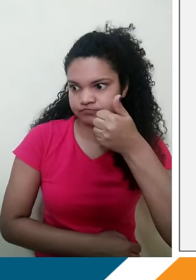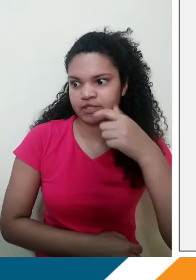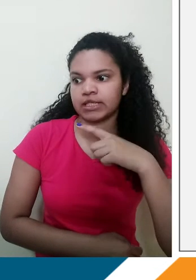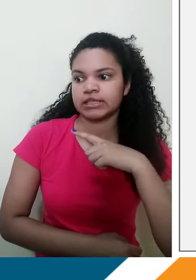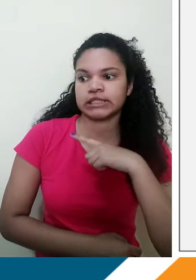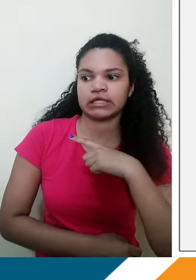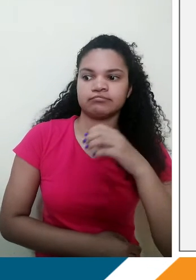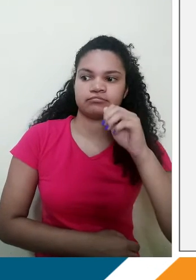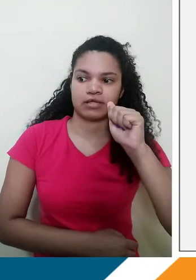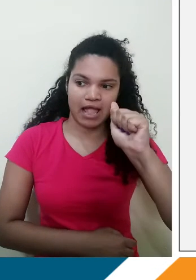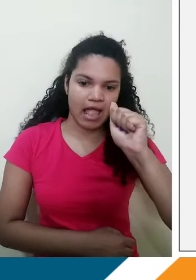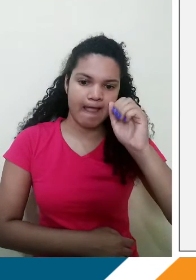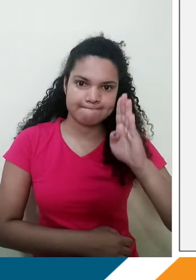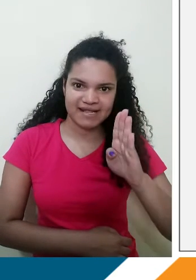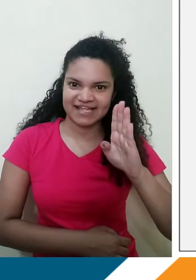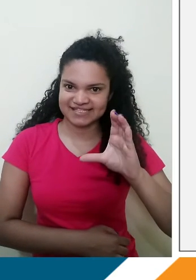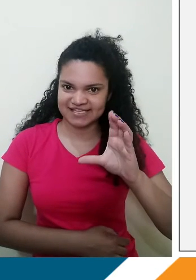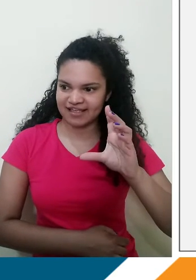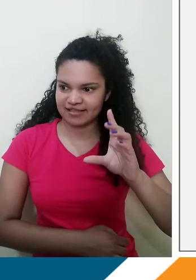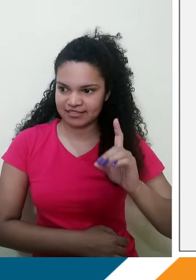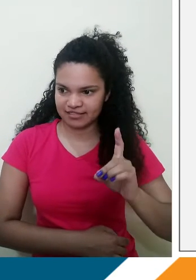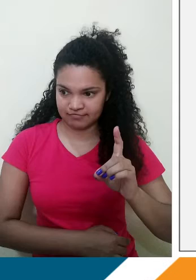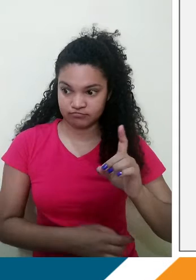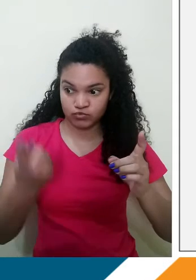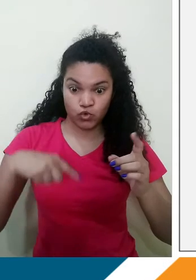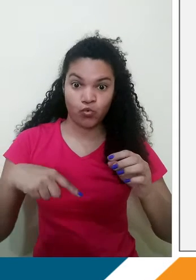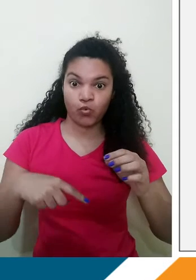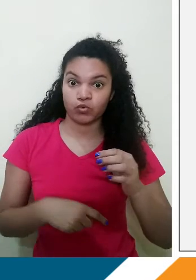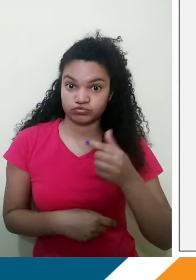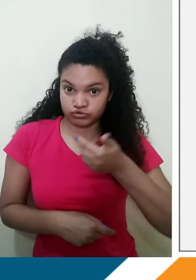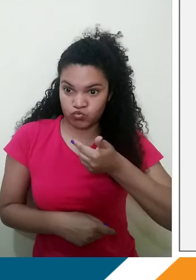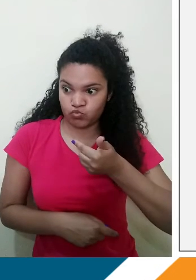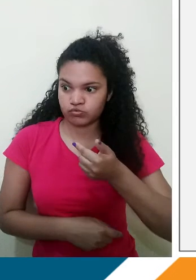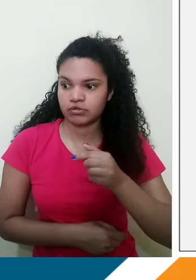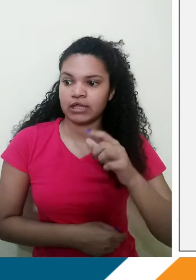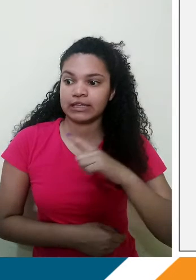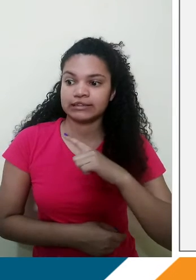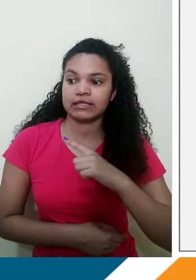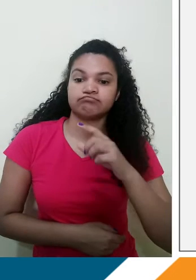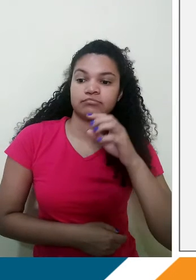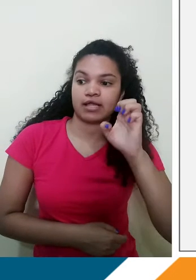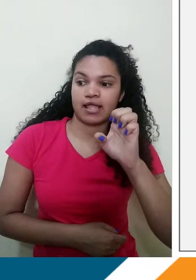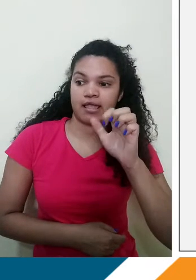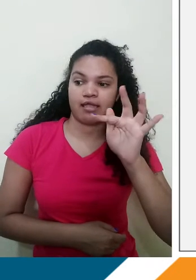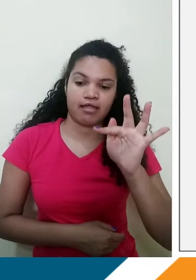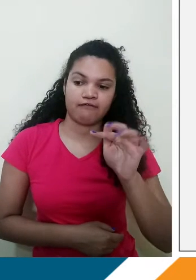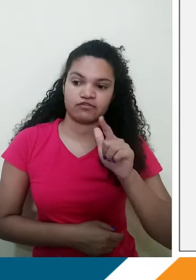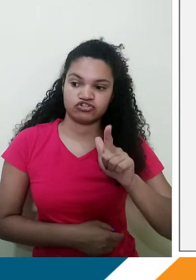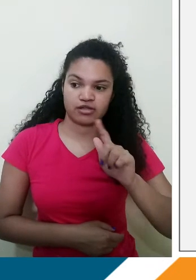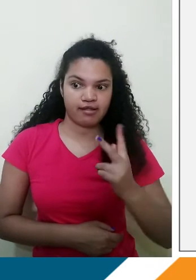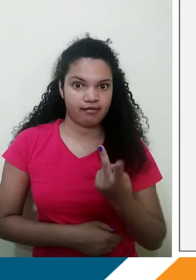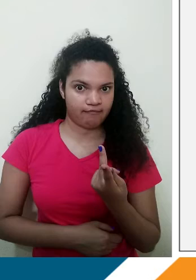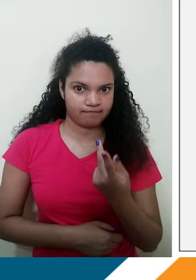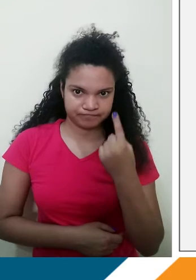que pode conter o alelo E, o alelo F, o G ou o H. E aí nós temos então o resultado